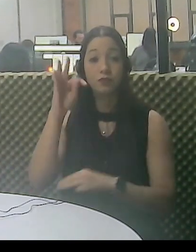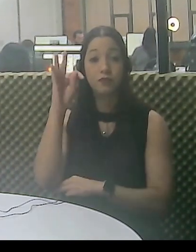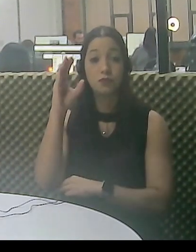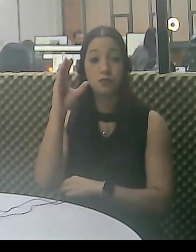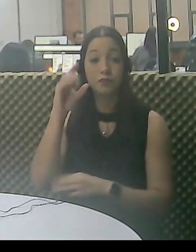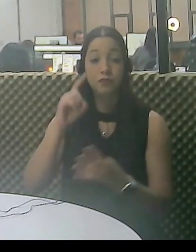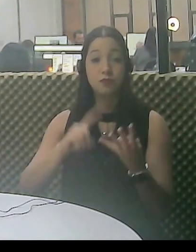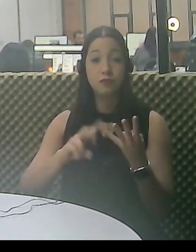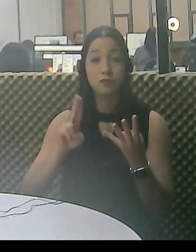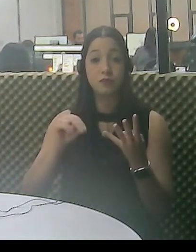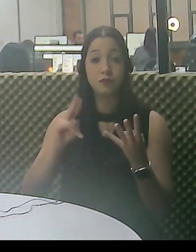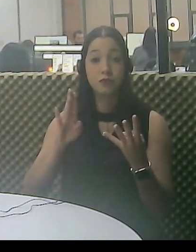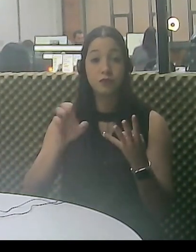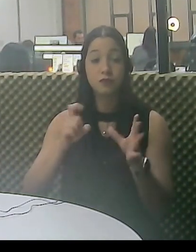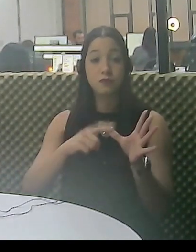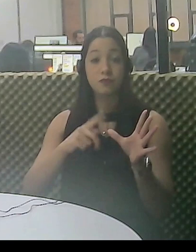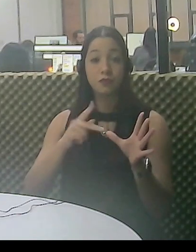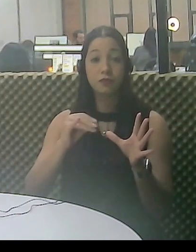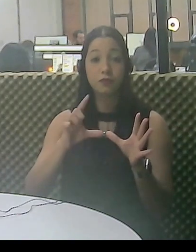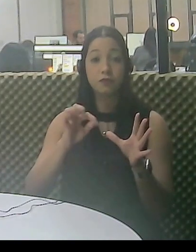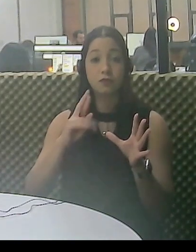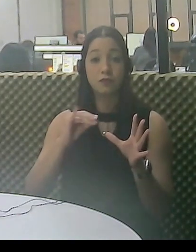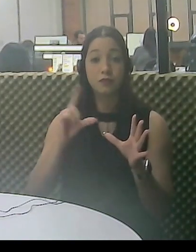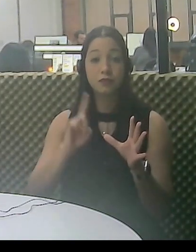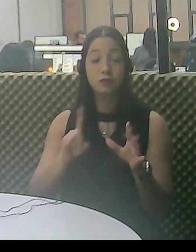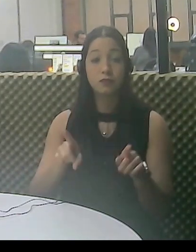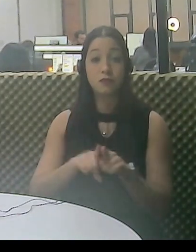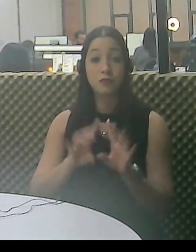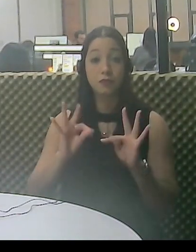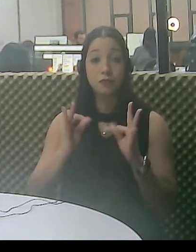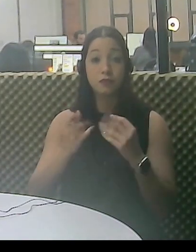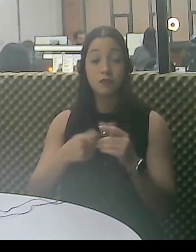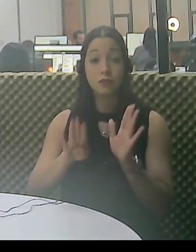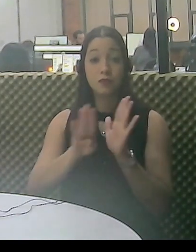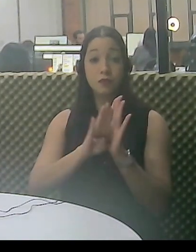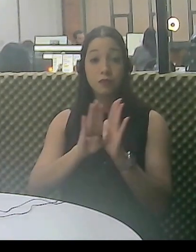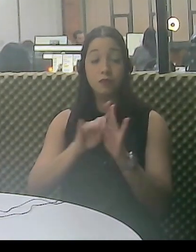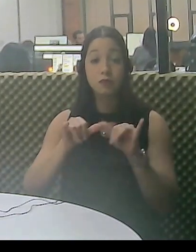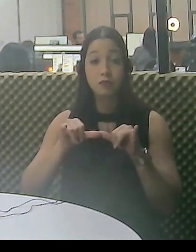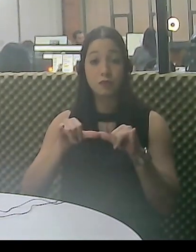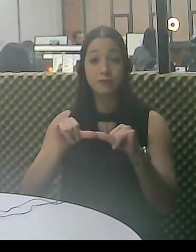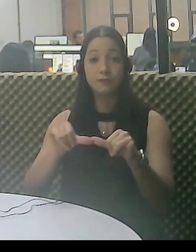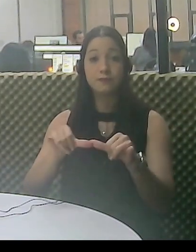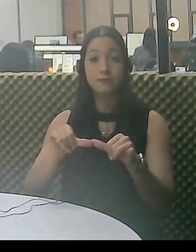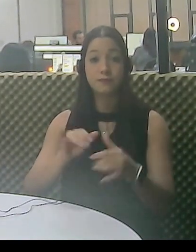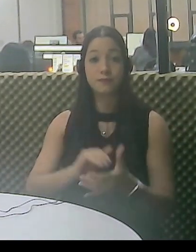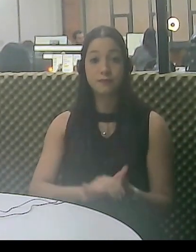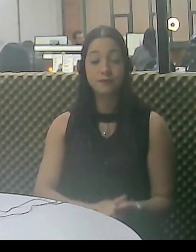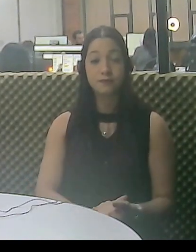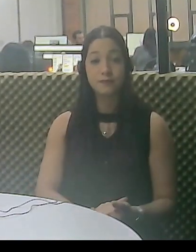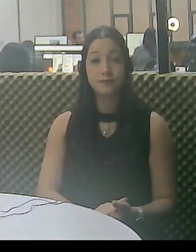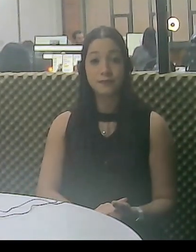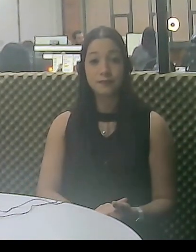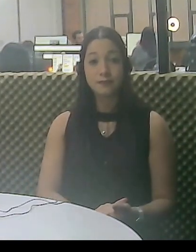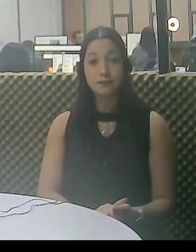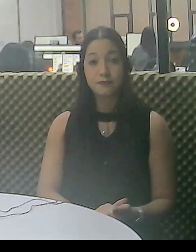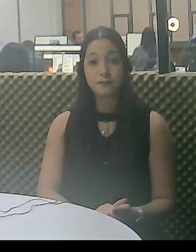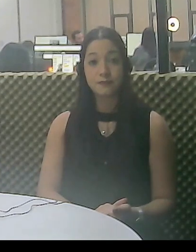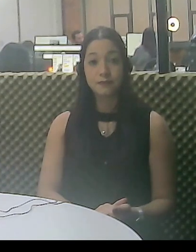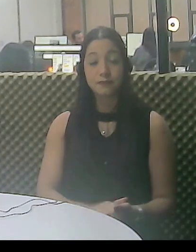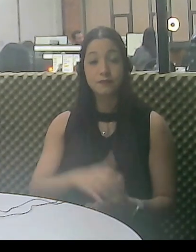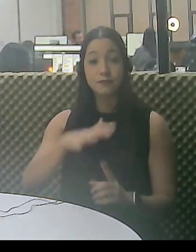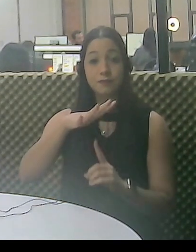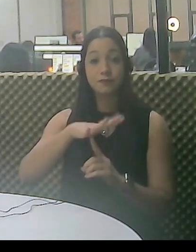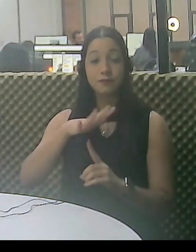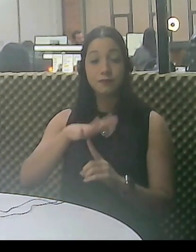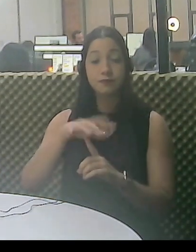Central, Uniub, Politriz e todas as unidades da rede Bretas de Supermercados. A Feira de